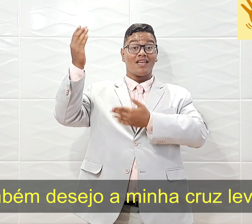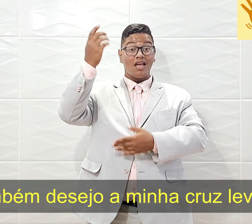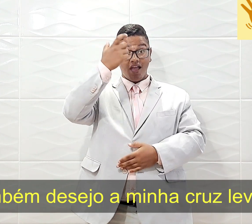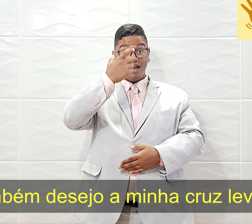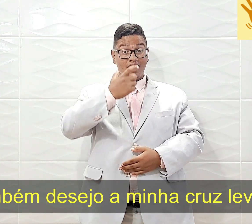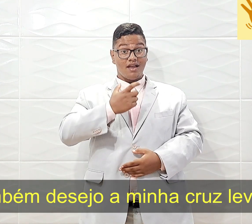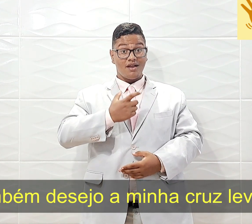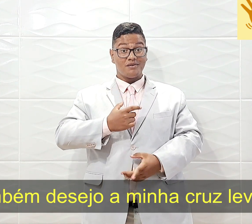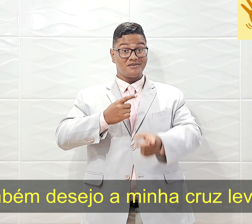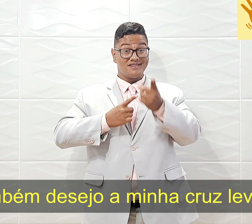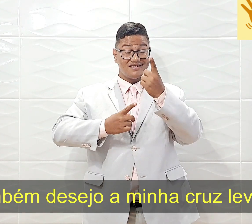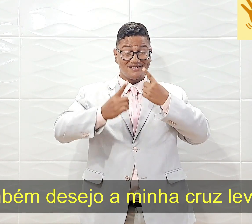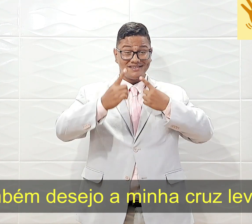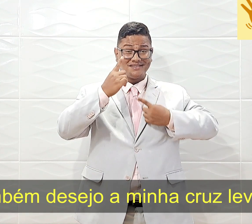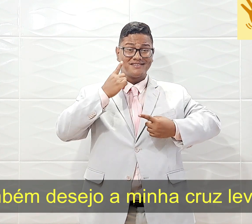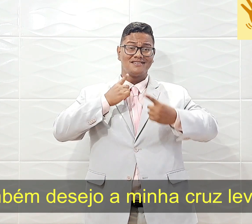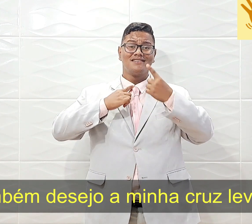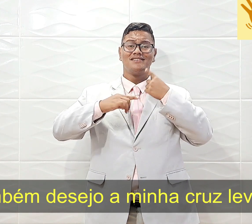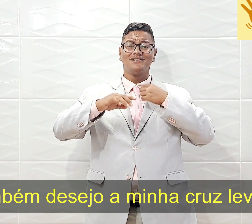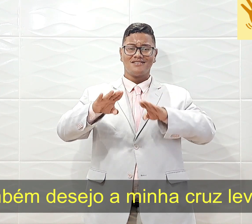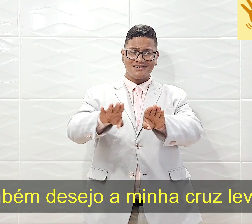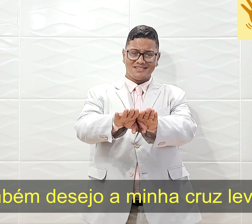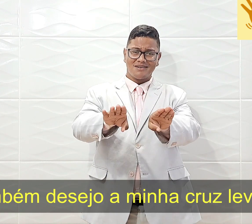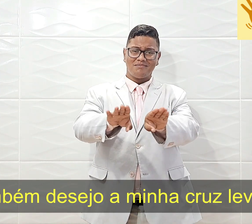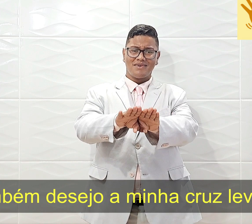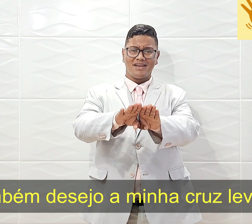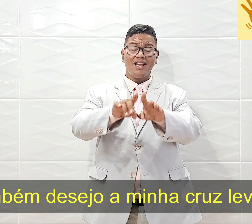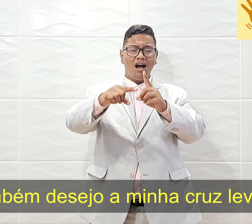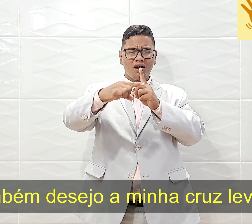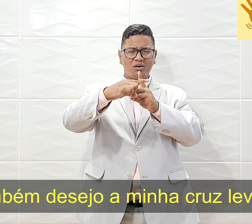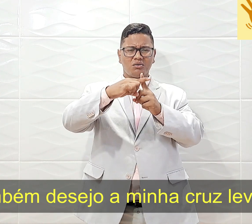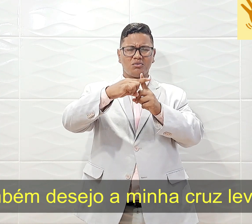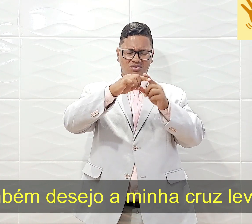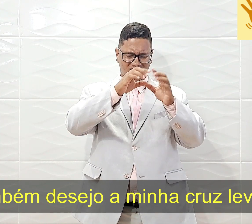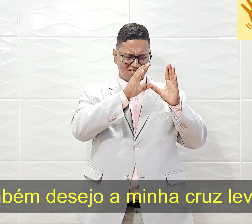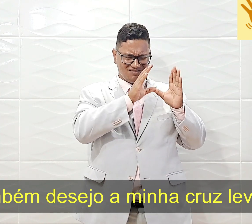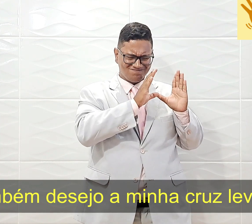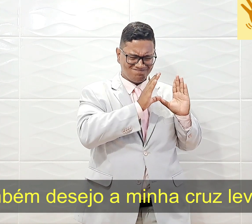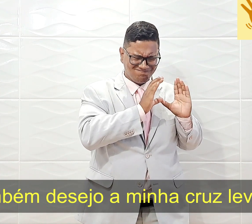Também desejo A minha cruz levar